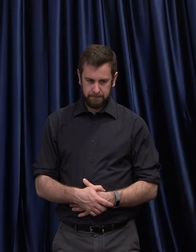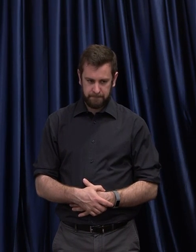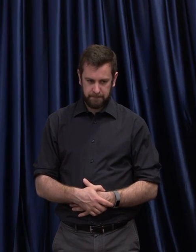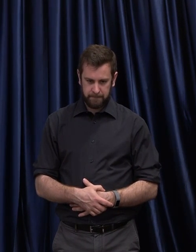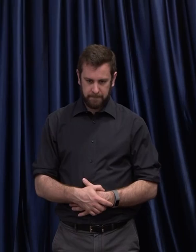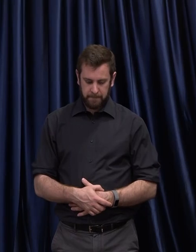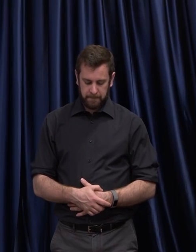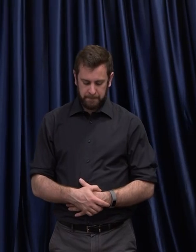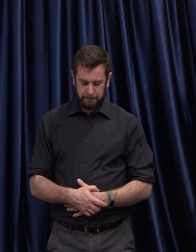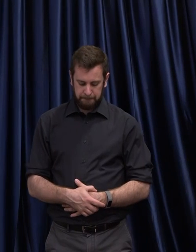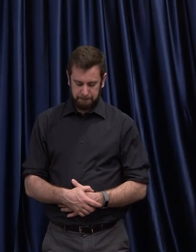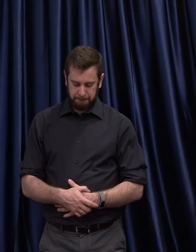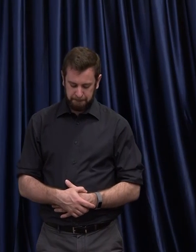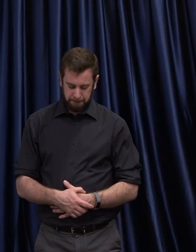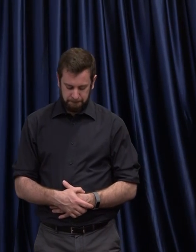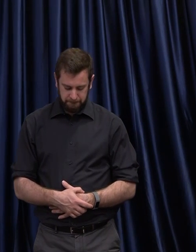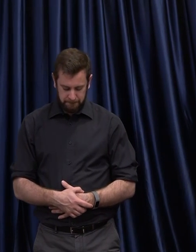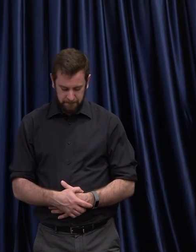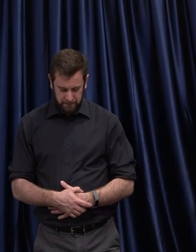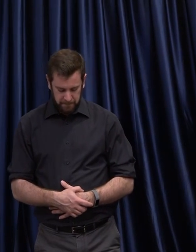الغفور الرحيم